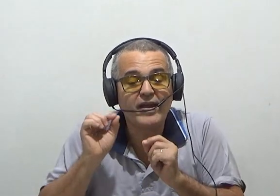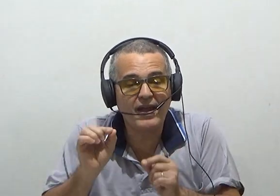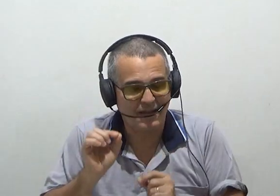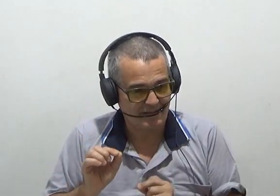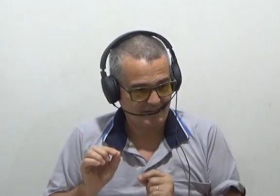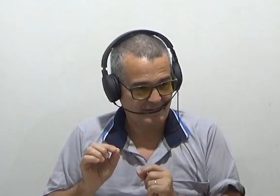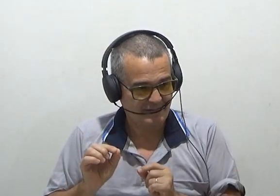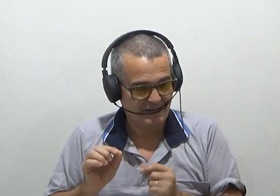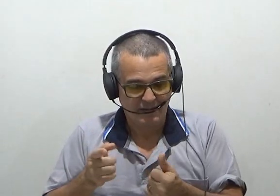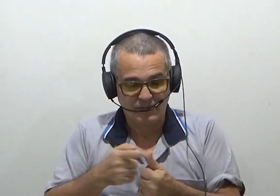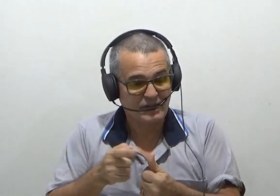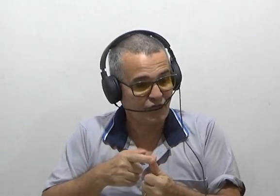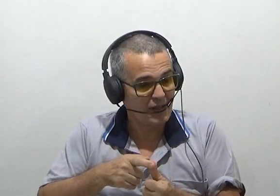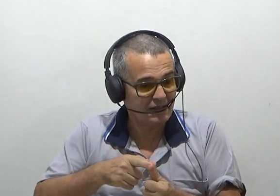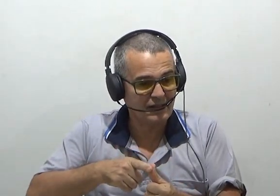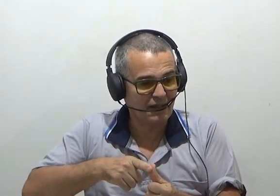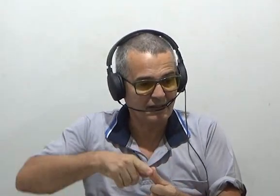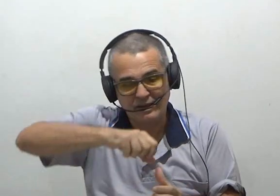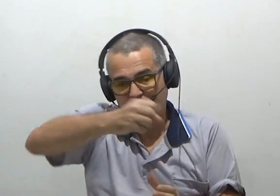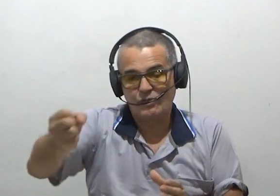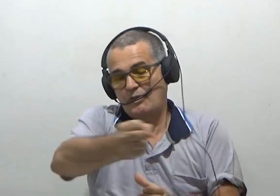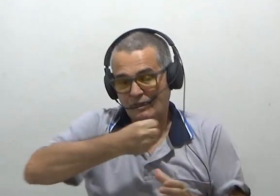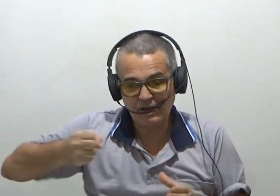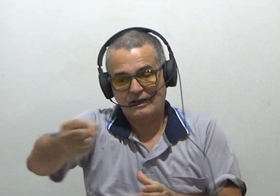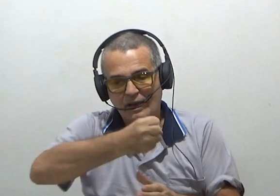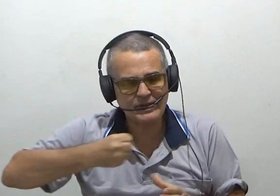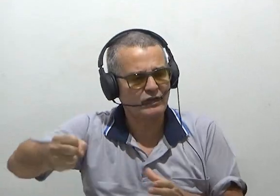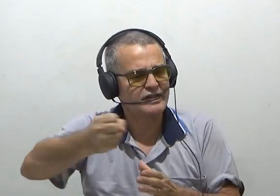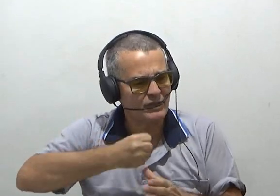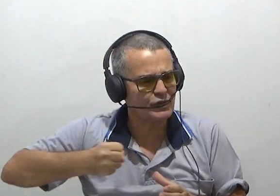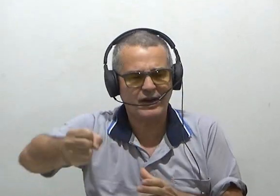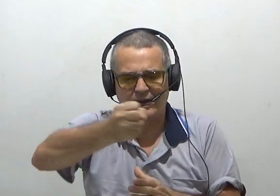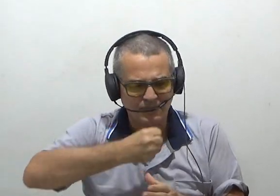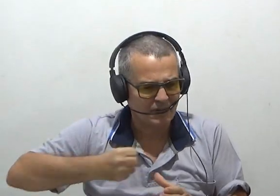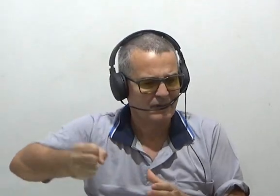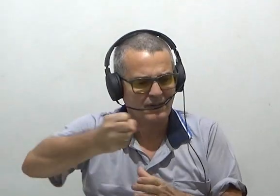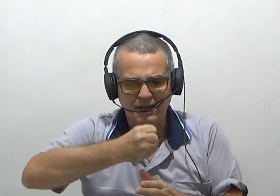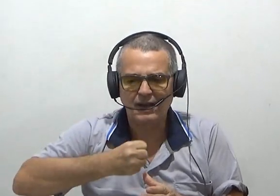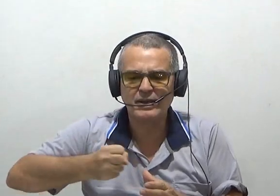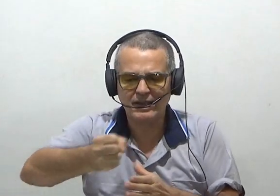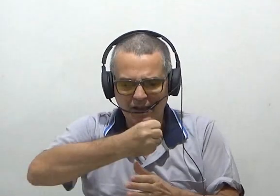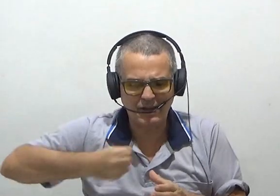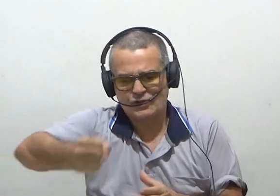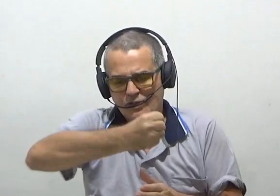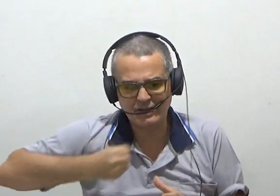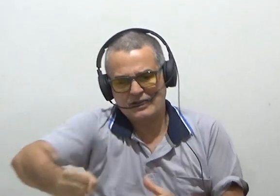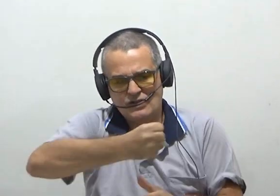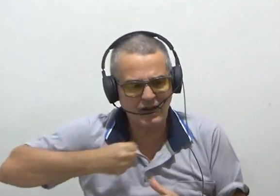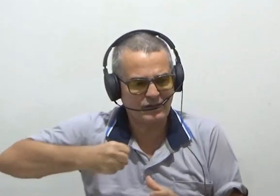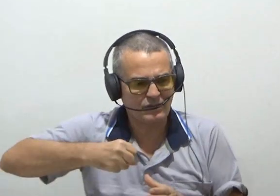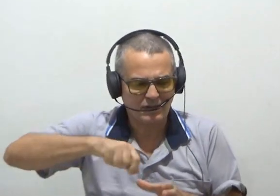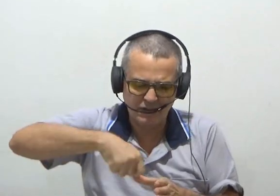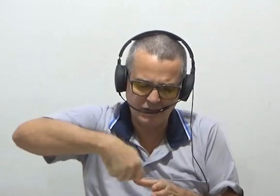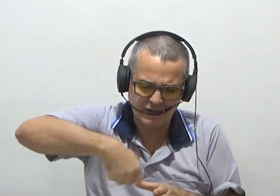Misturar o quê? Se for a tinta, tinta. A pessoa você misturar a manteiga com açúcar